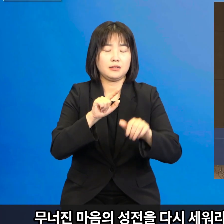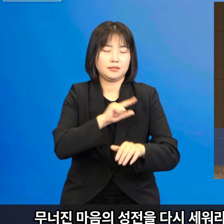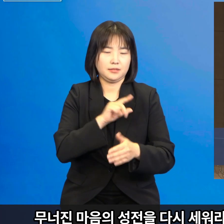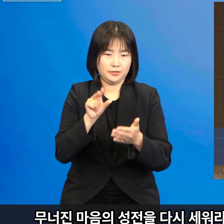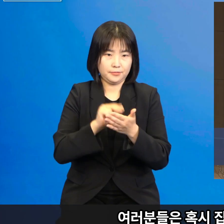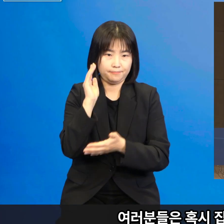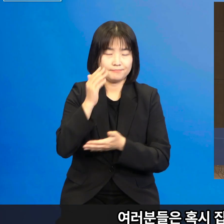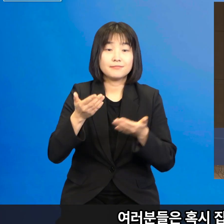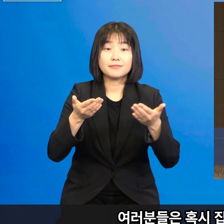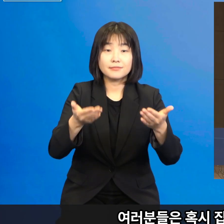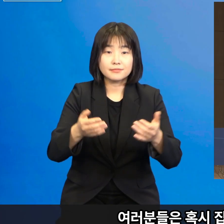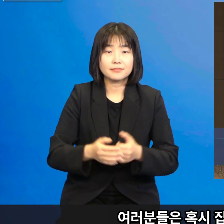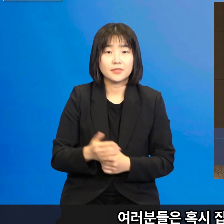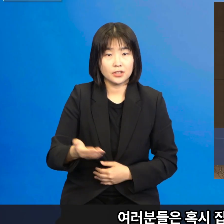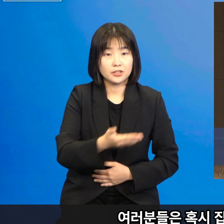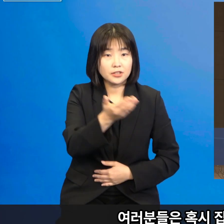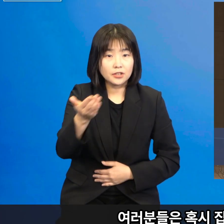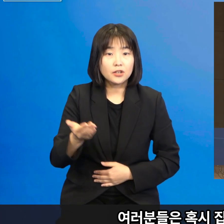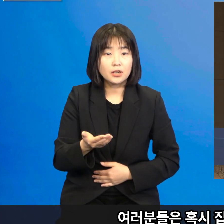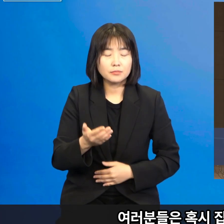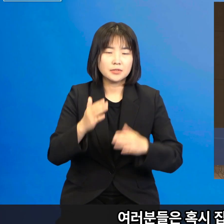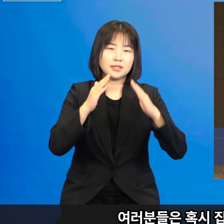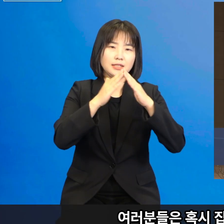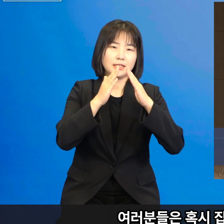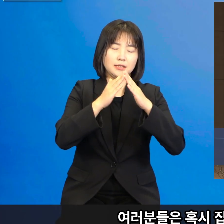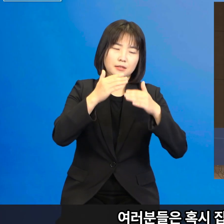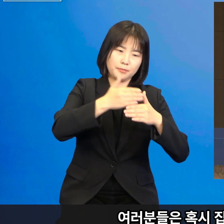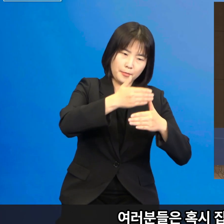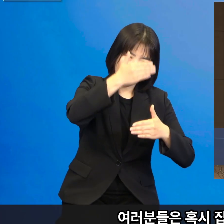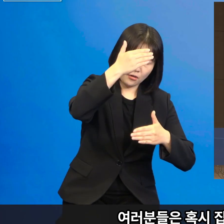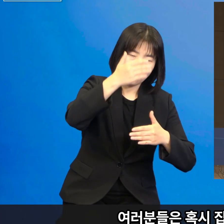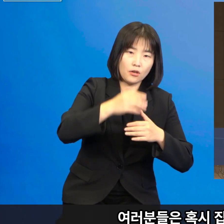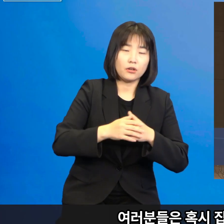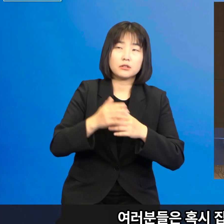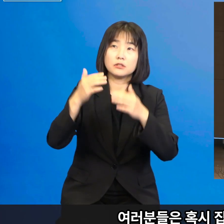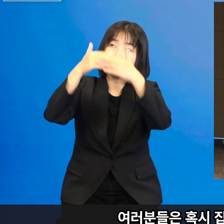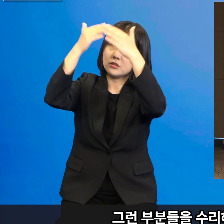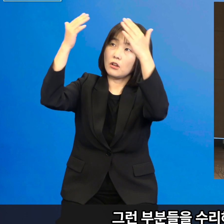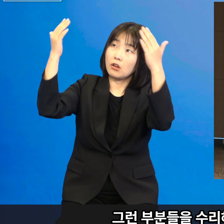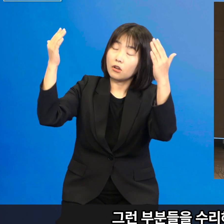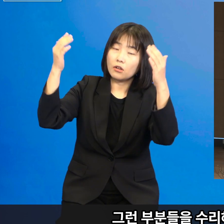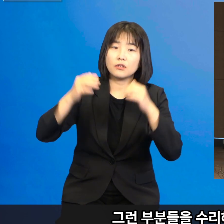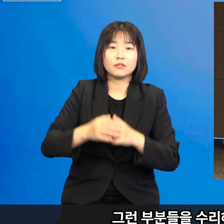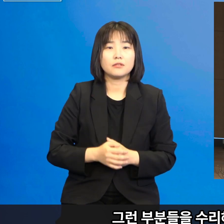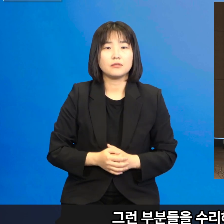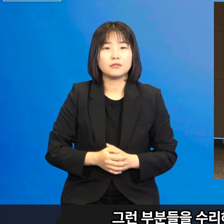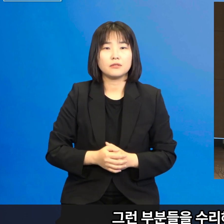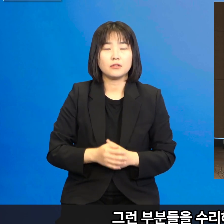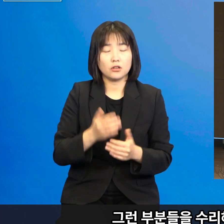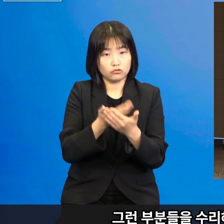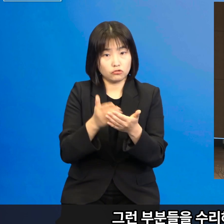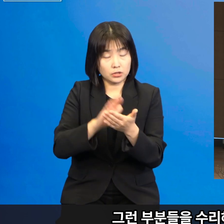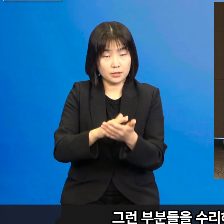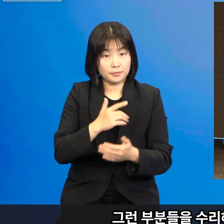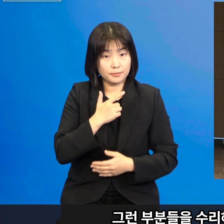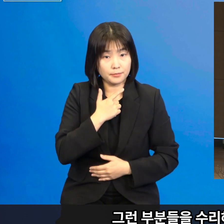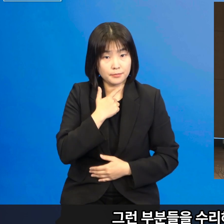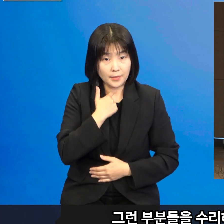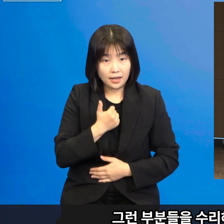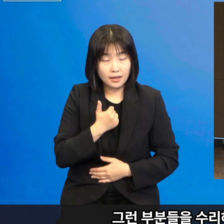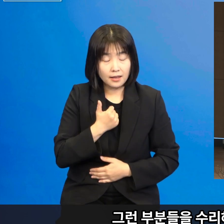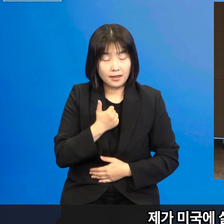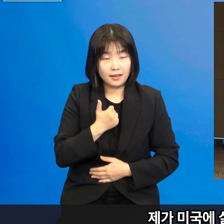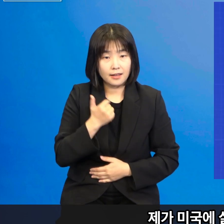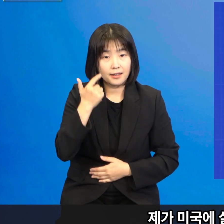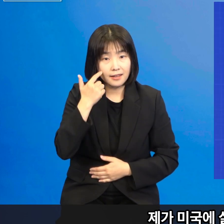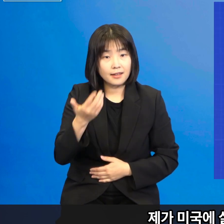나누겠습니다. 여러분들은 혹시 집에 벽이나 천정이나 그런 부분들을 수리해 본 적